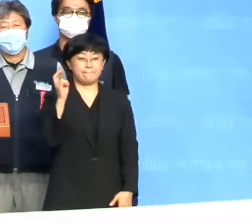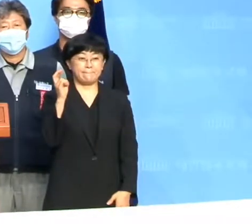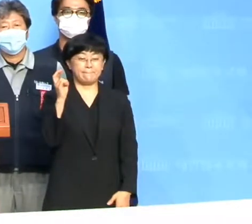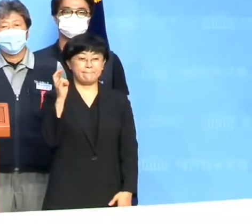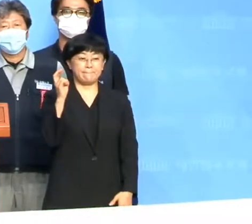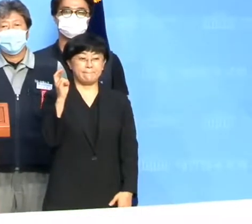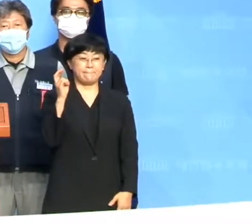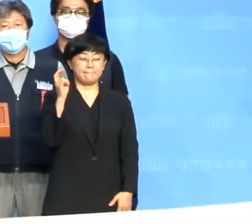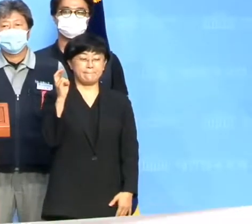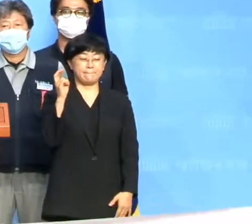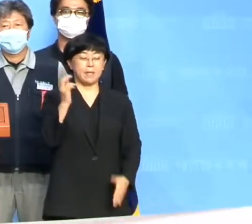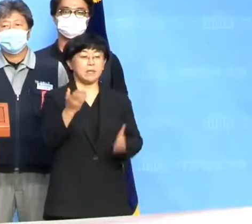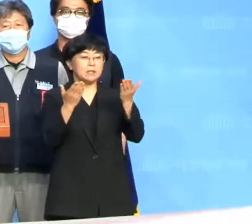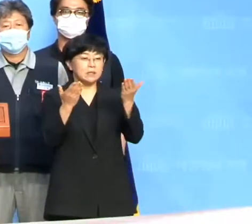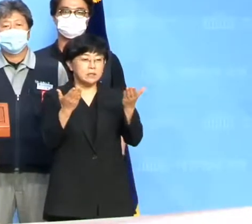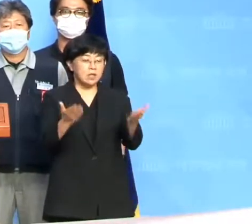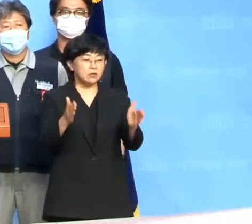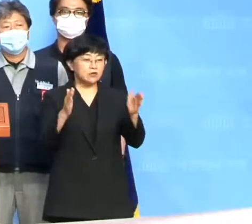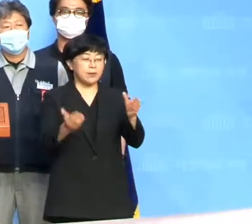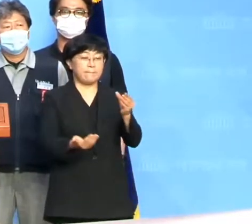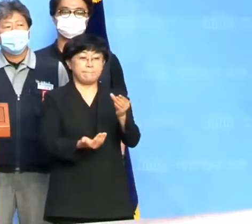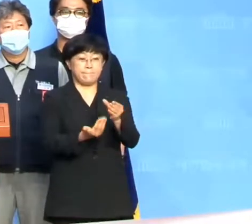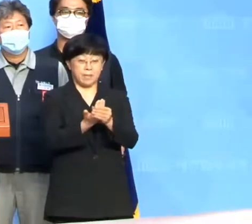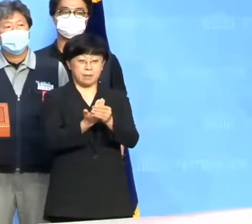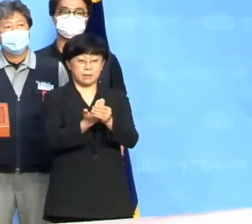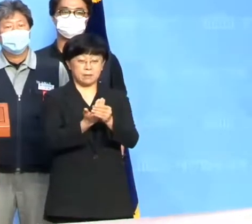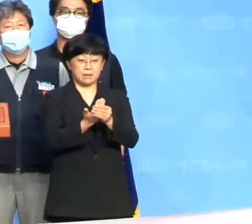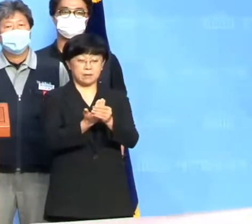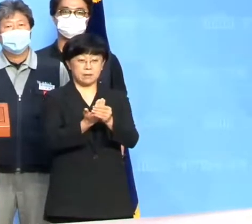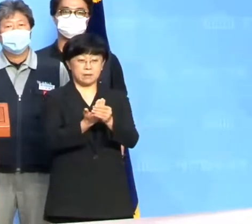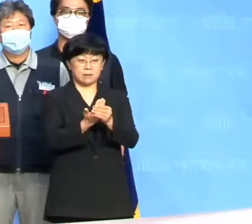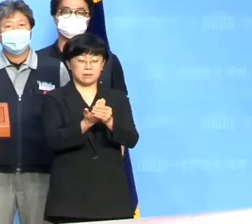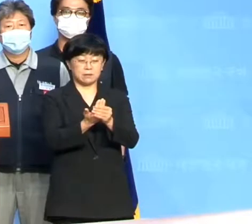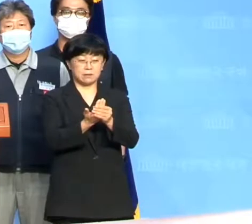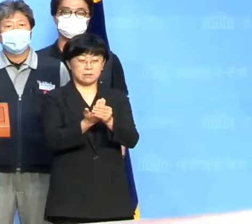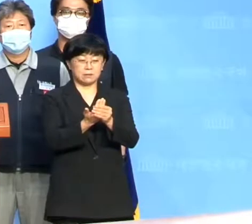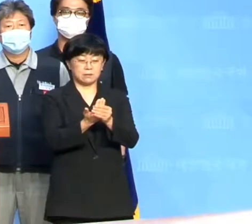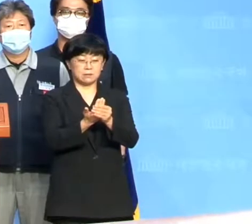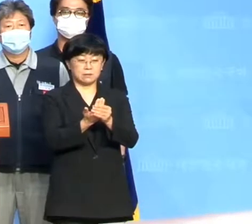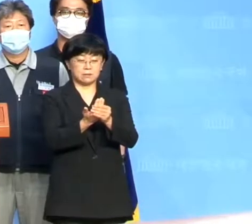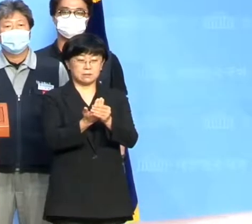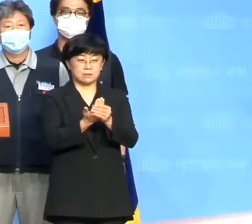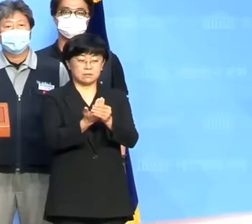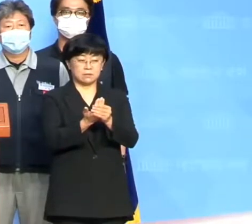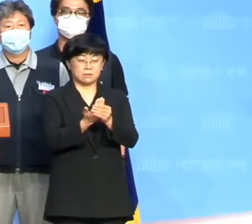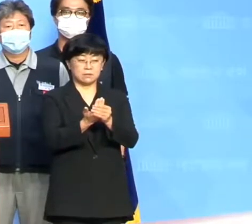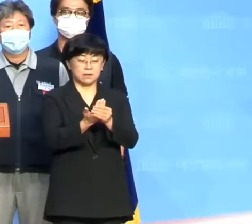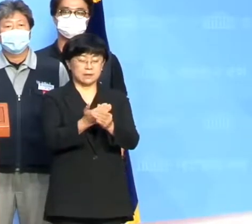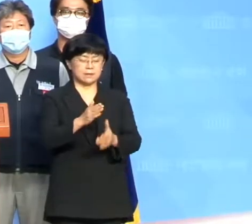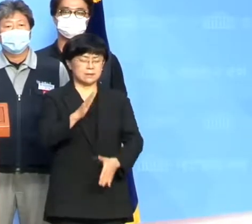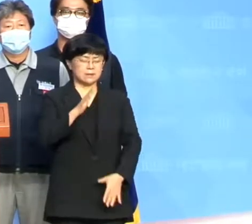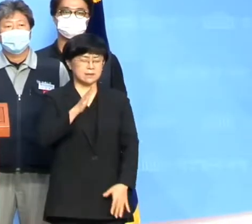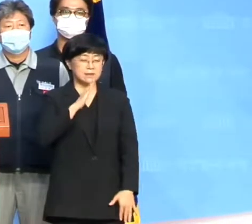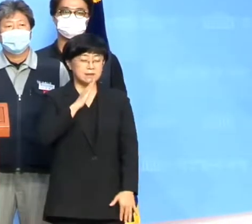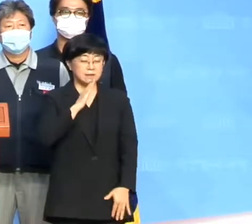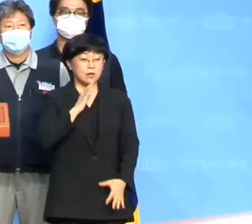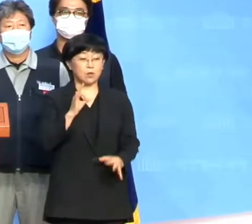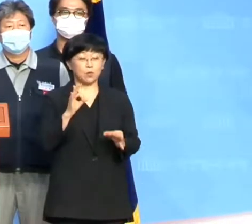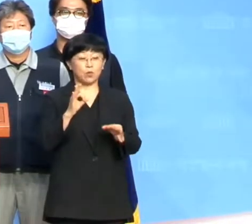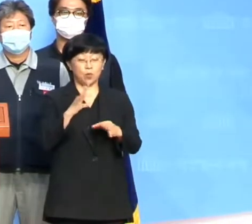어 그 휴가 기간 중에 발생한 매우 좀 놀라운 일이기도